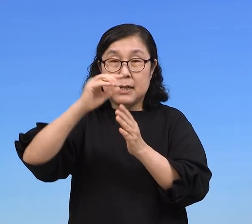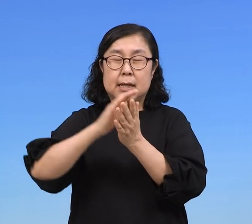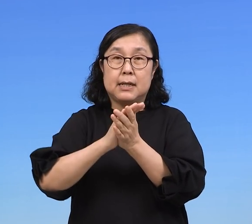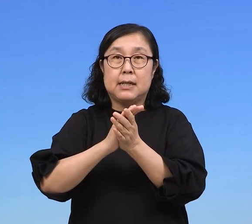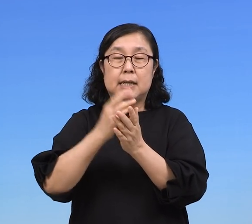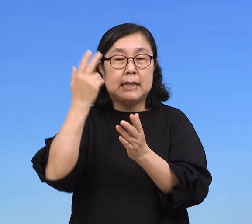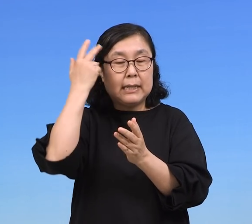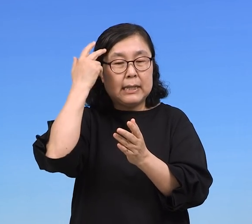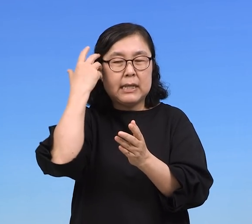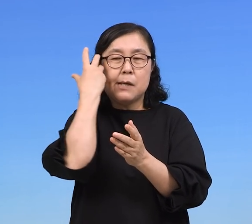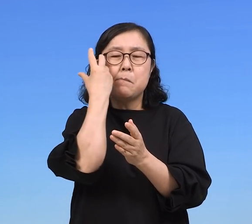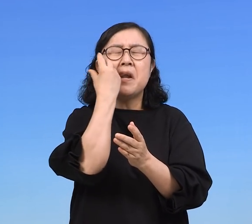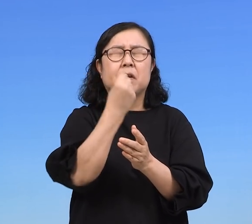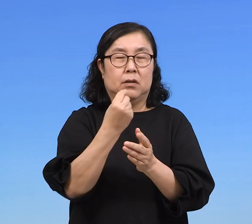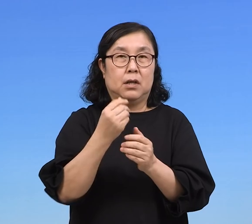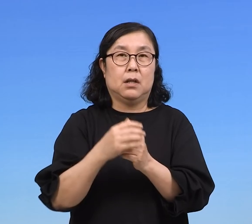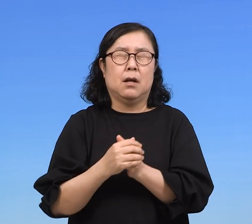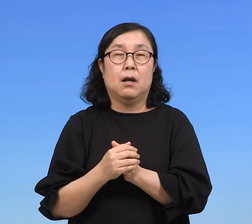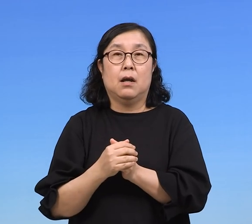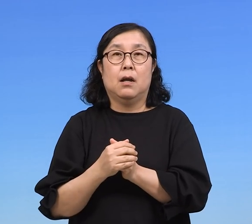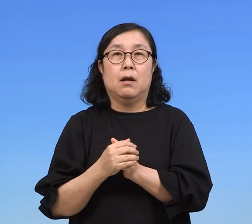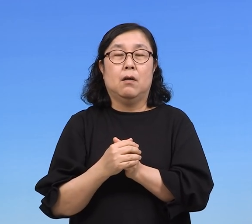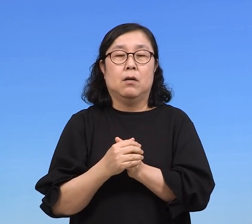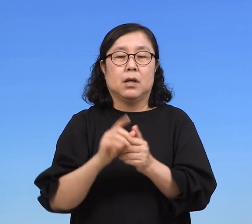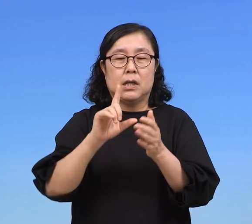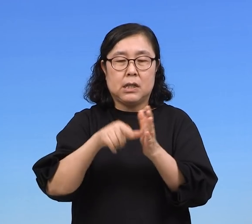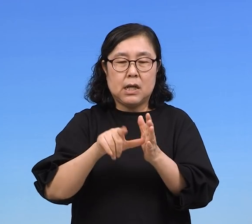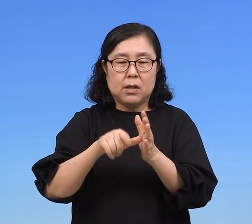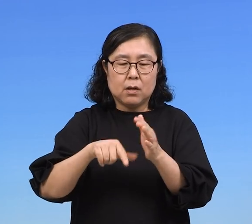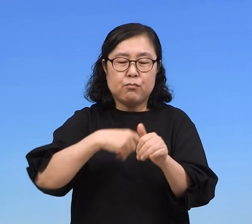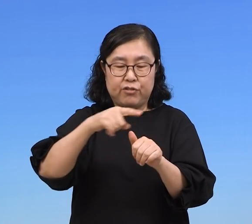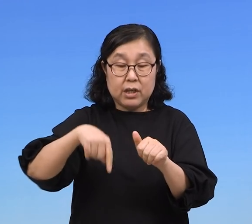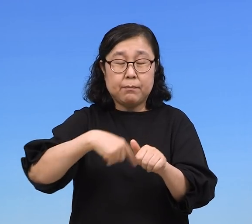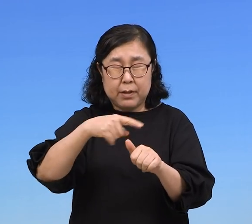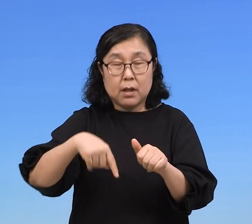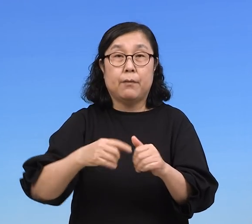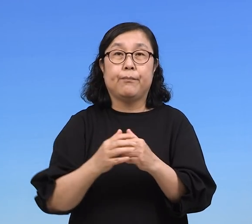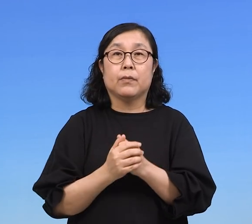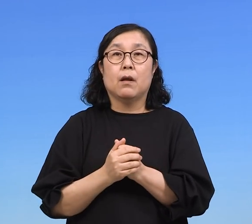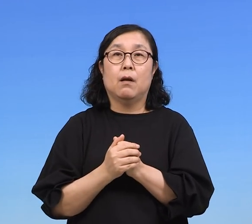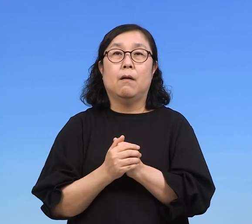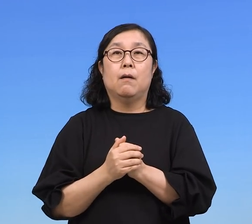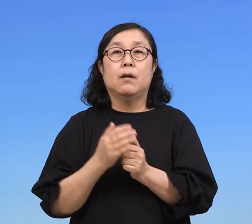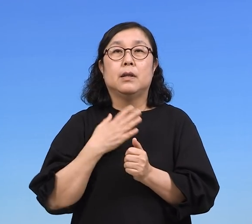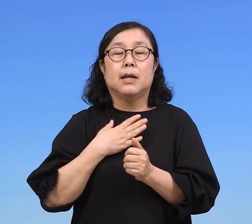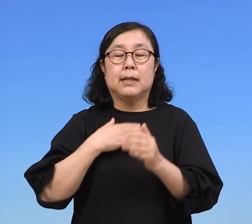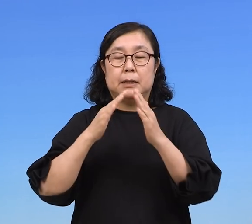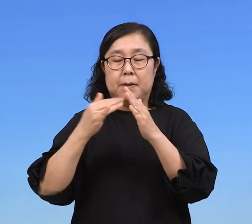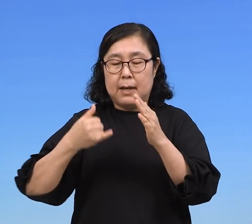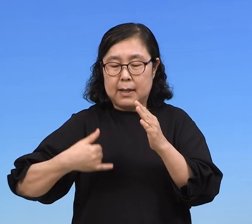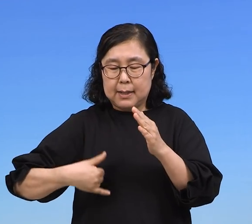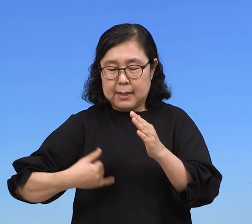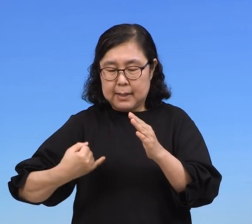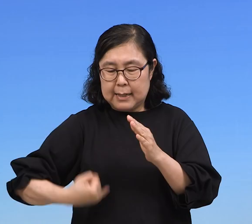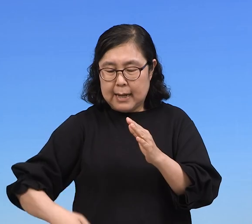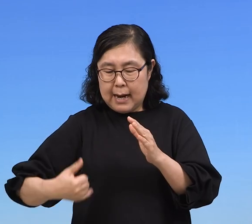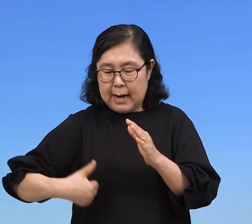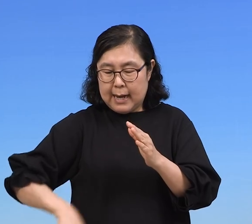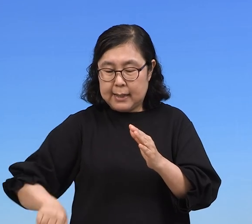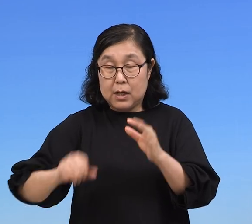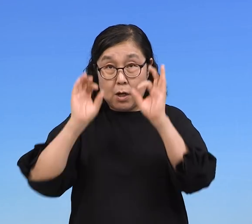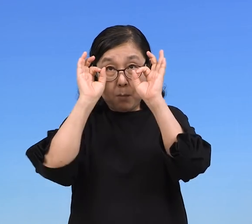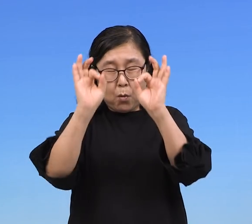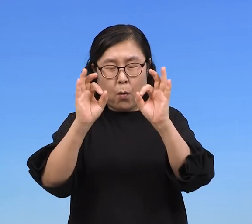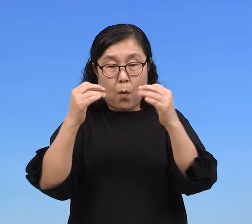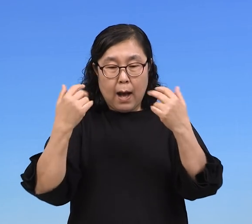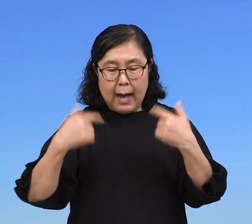얕은 지식이 매력적인 시대이다. 이 시대적인 풍조예요. 그래서 저는 제 집에 딸이나 아들, 우리